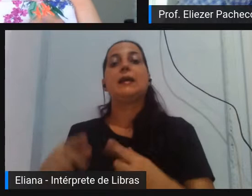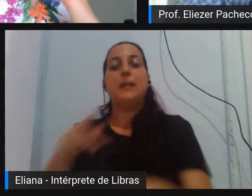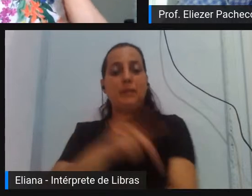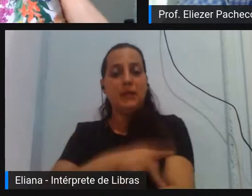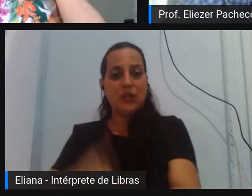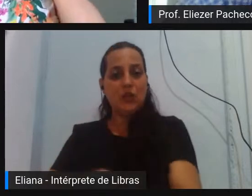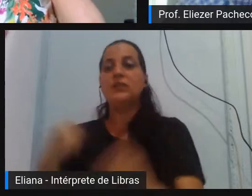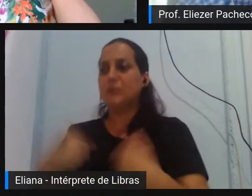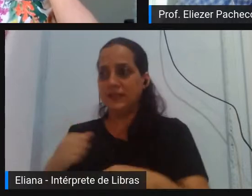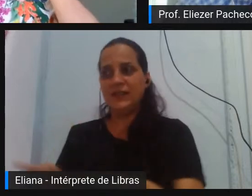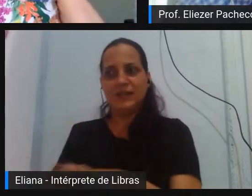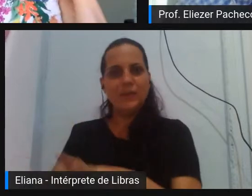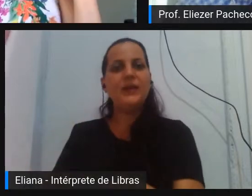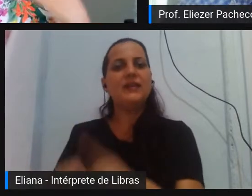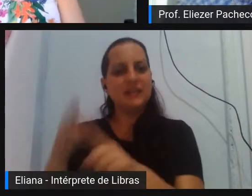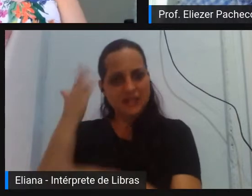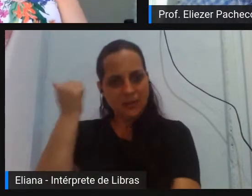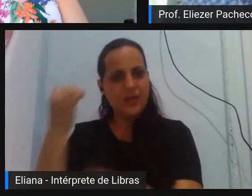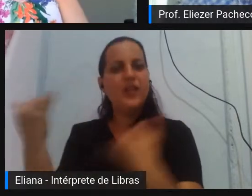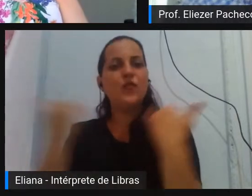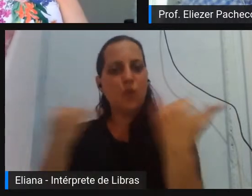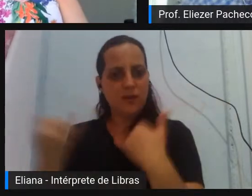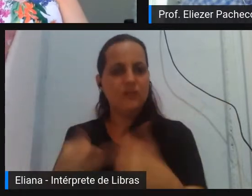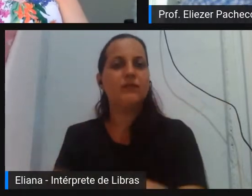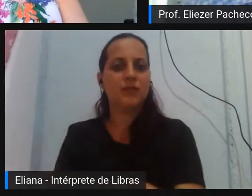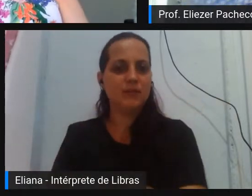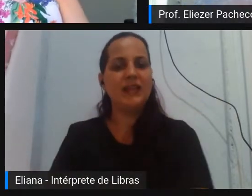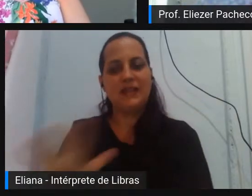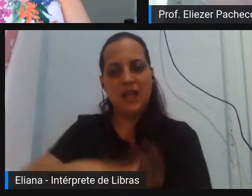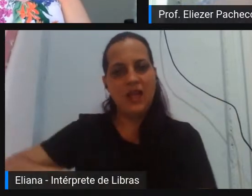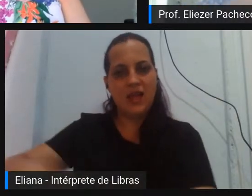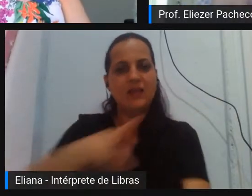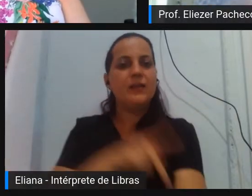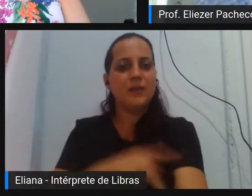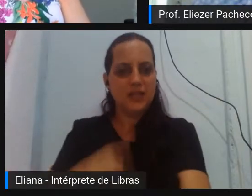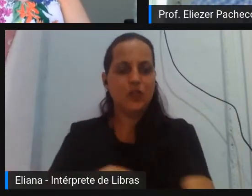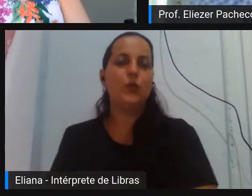Sem falar que os institutos também